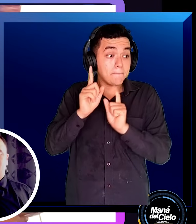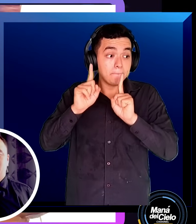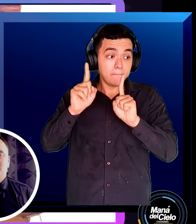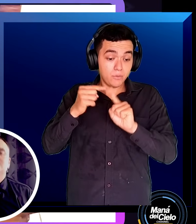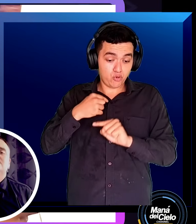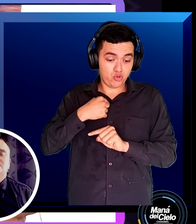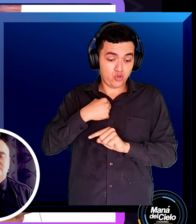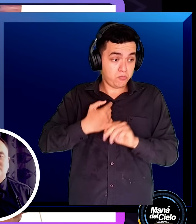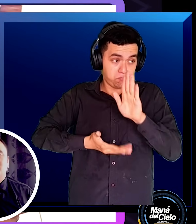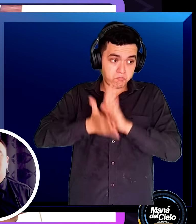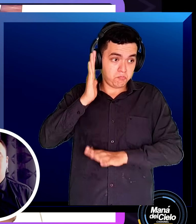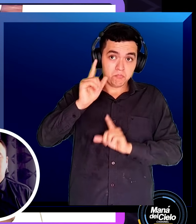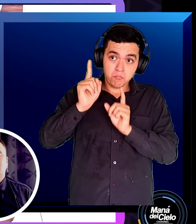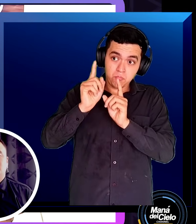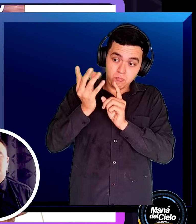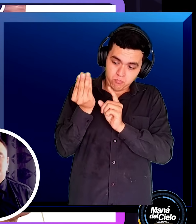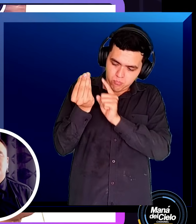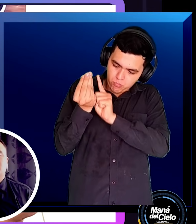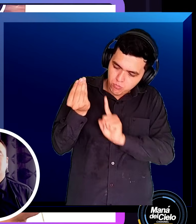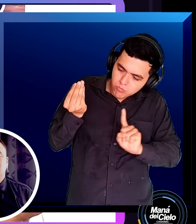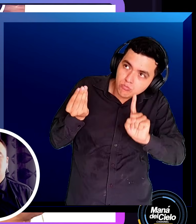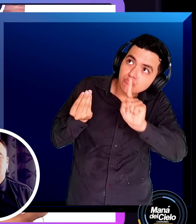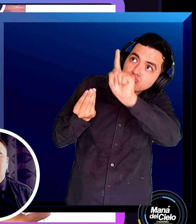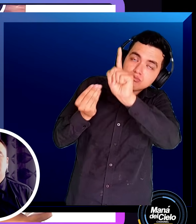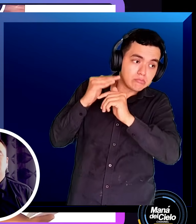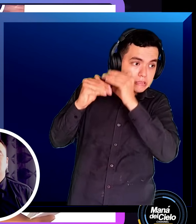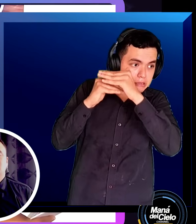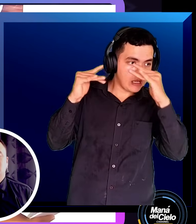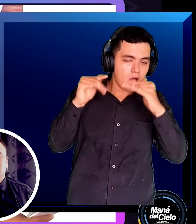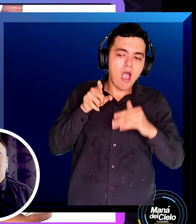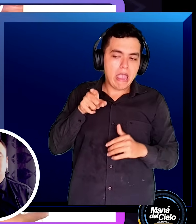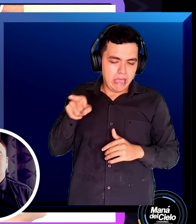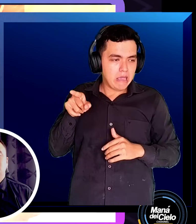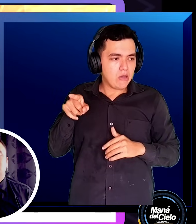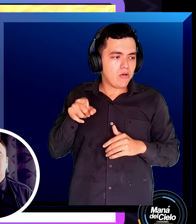según dice el versículo 15 que leímos,